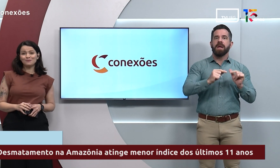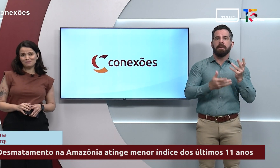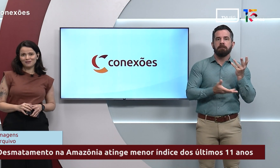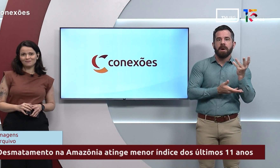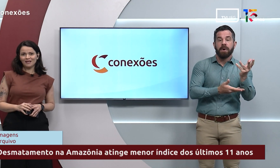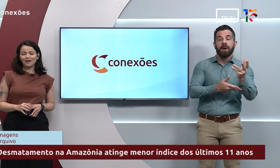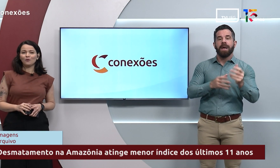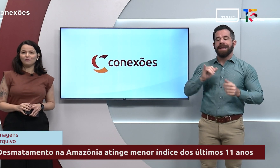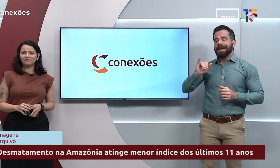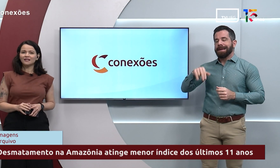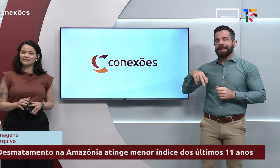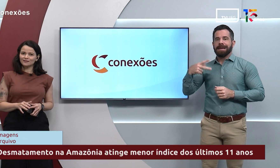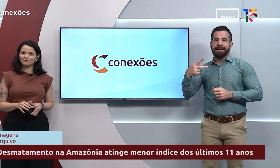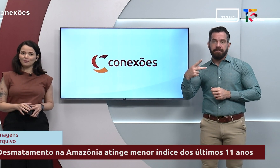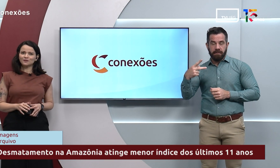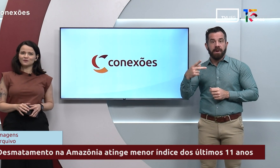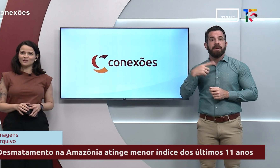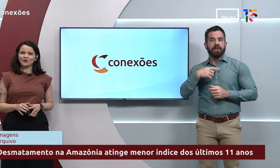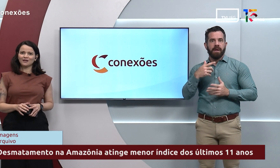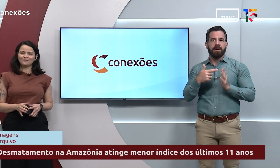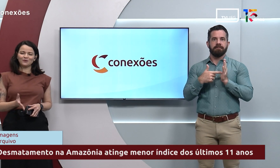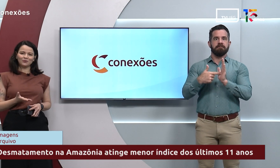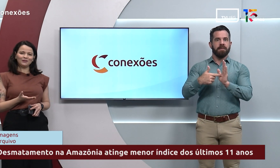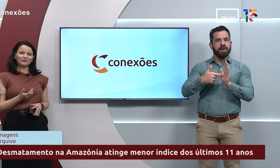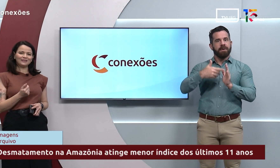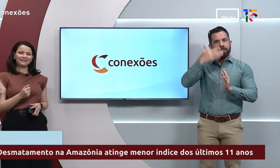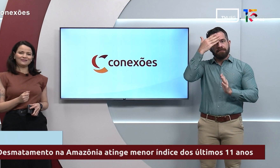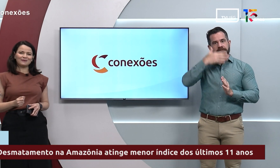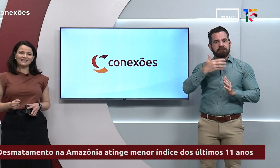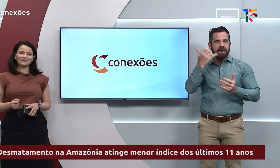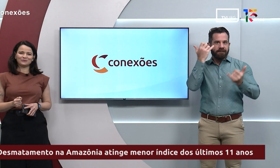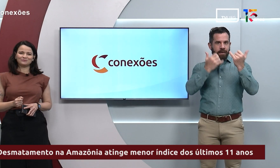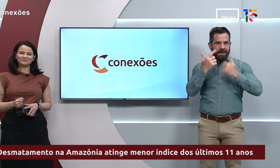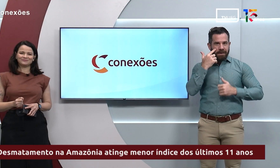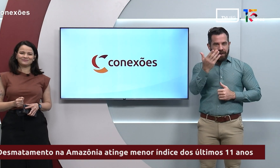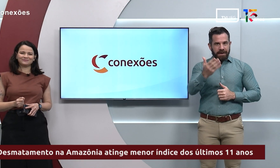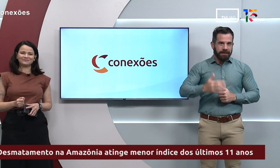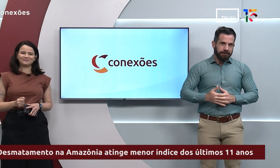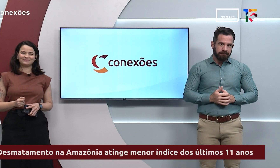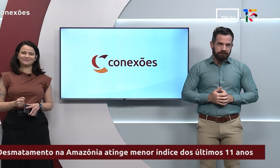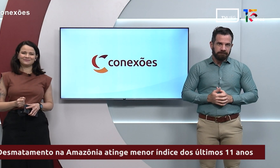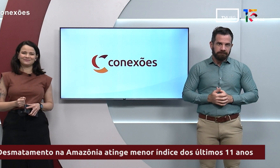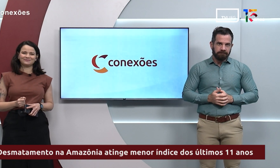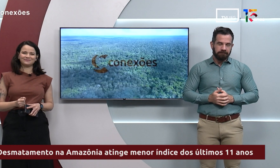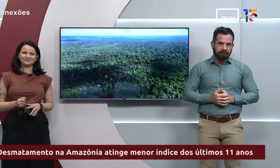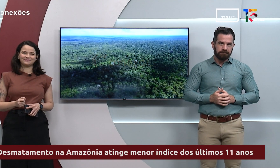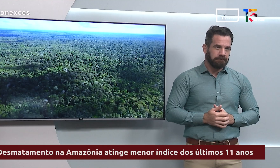Espaciais, o INPE. Confira essas informações agora do conteúdo da TV Brasil.